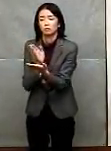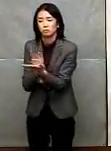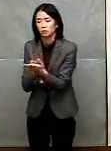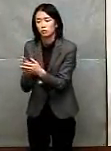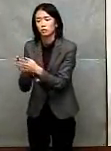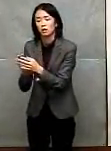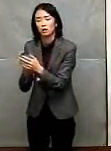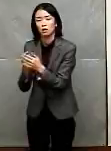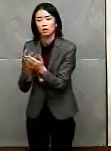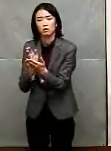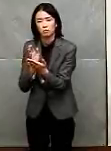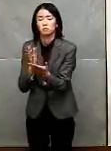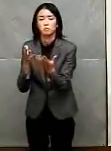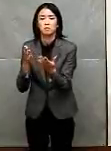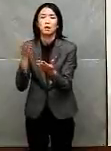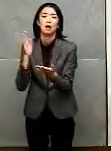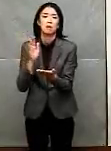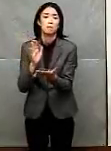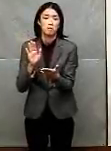私としてはやはりそれを